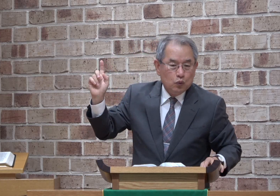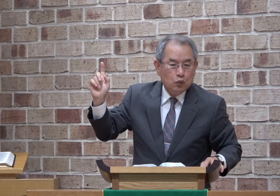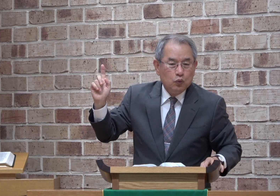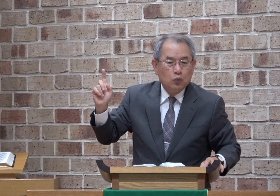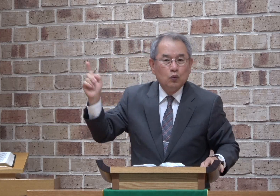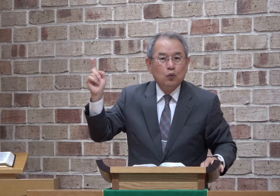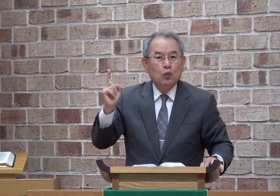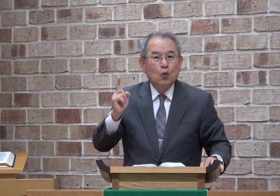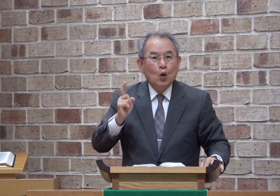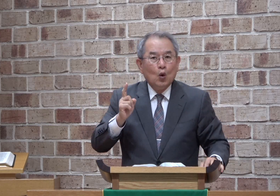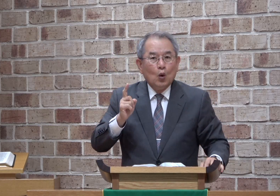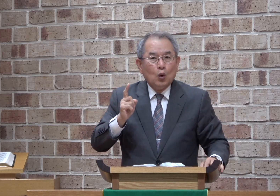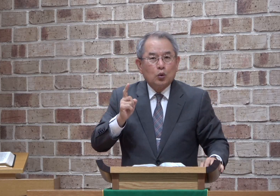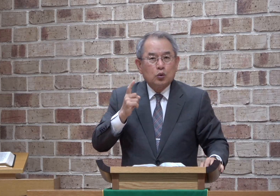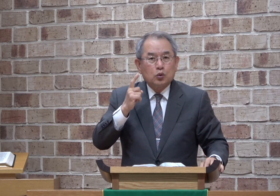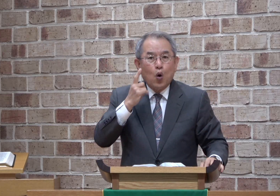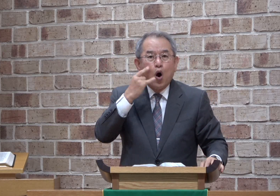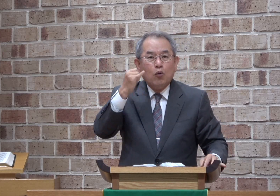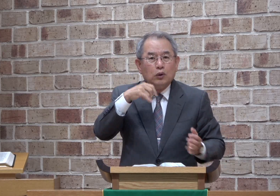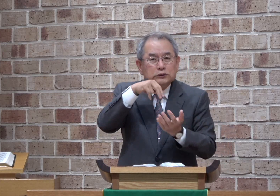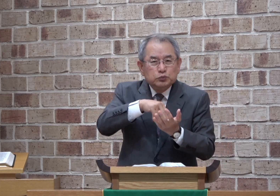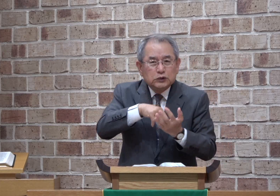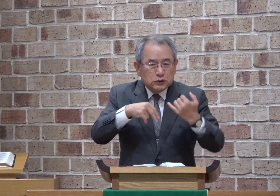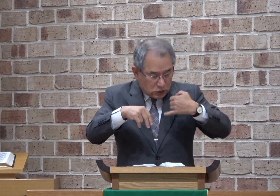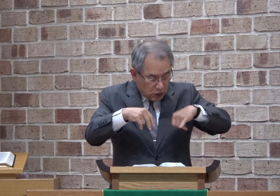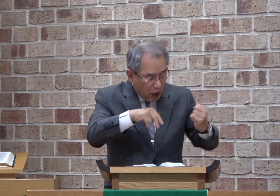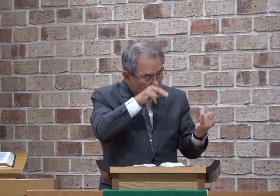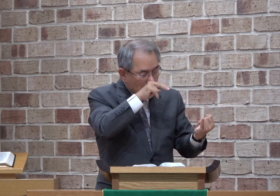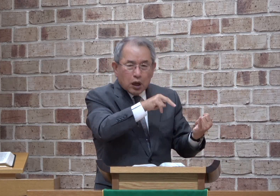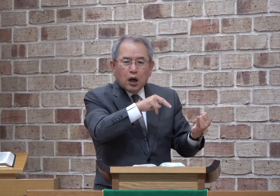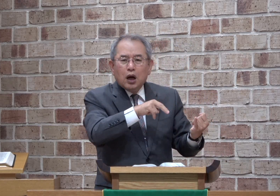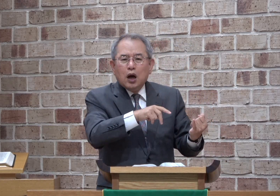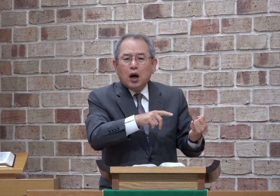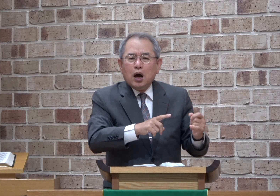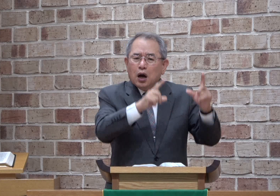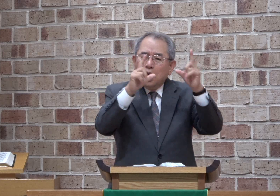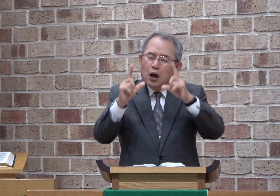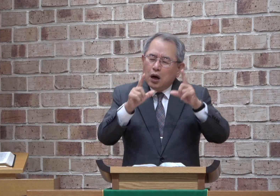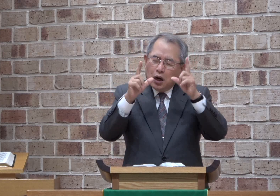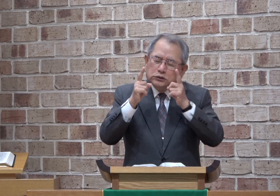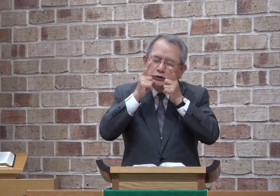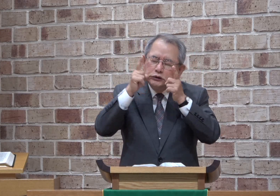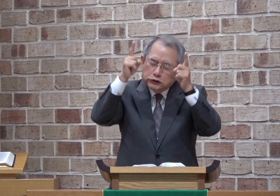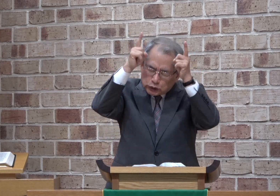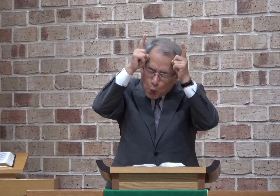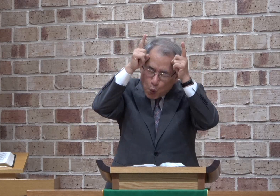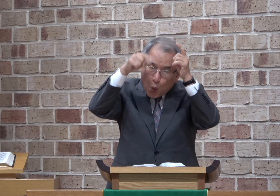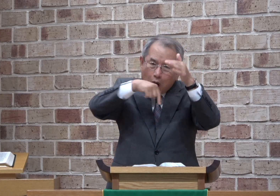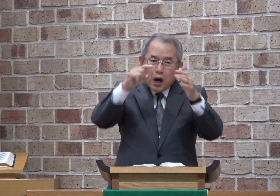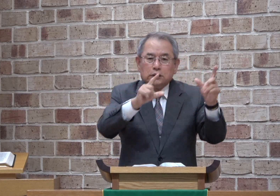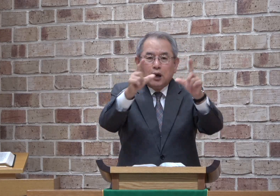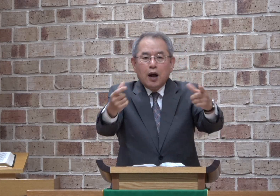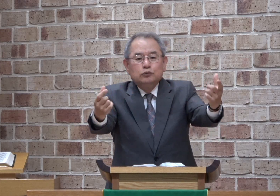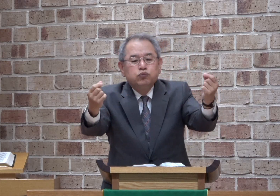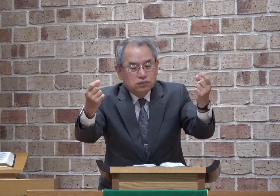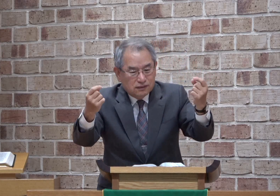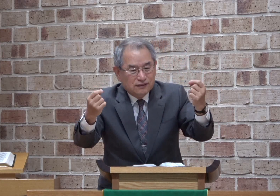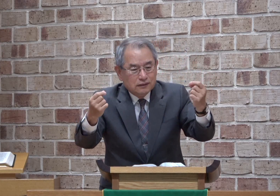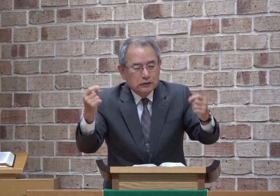힘든 삶을 살 것입니다. 어머니 입장에서 딸의 그런 모습을 보는 것만이 지옥과 같은